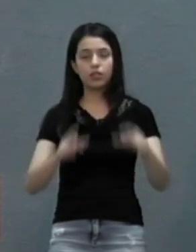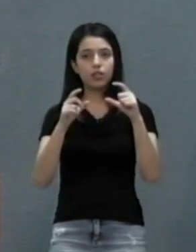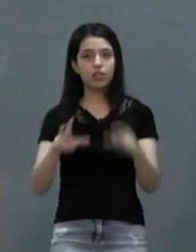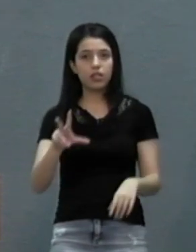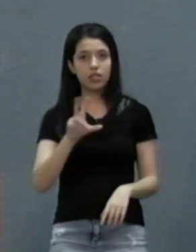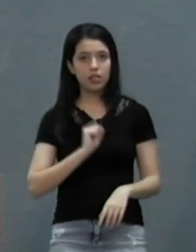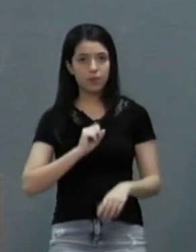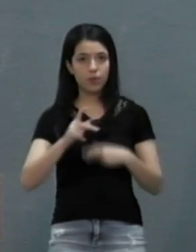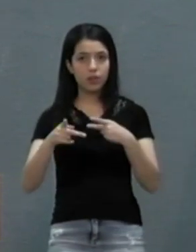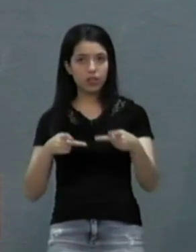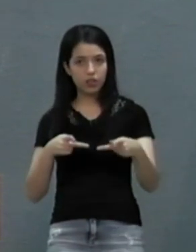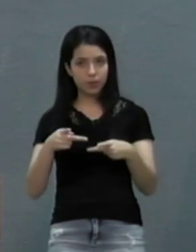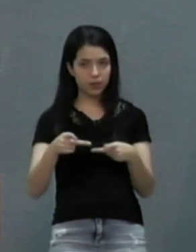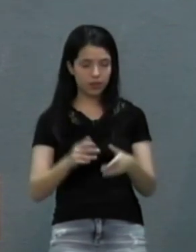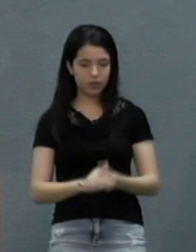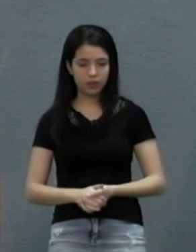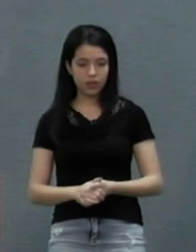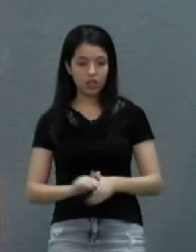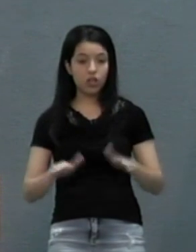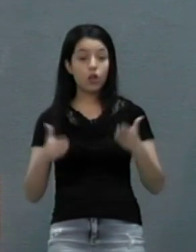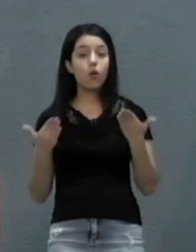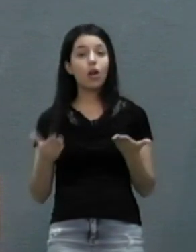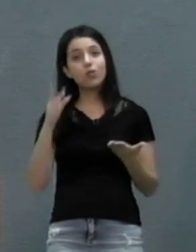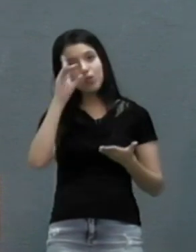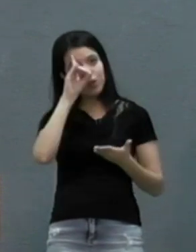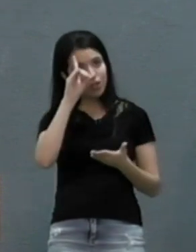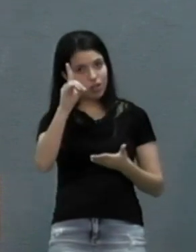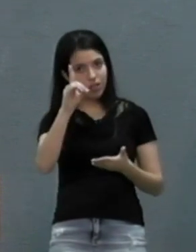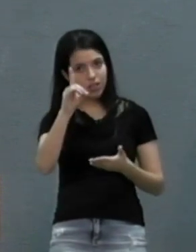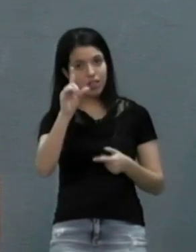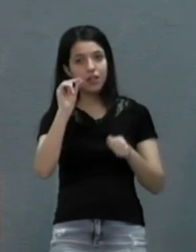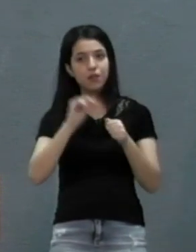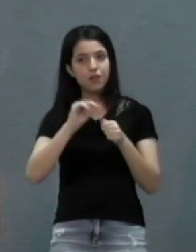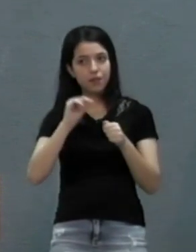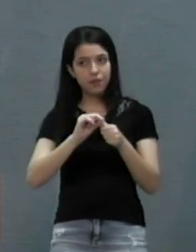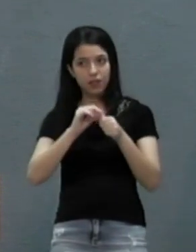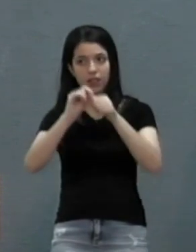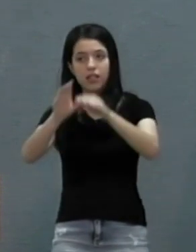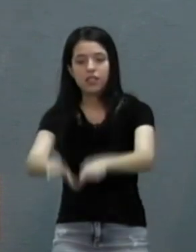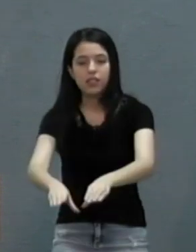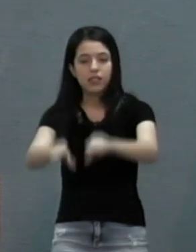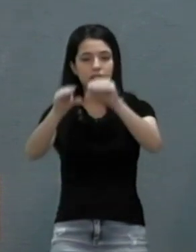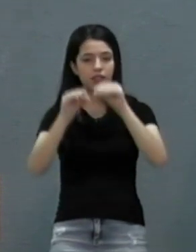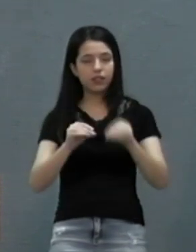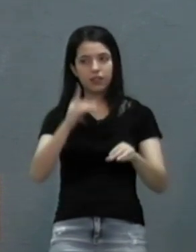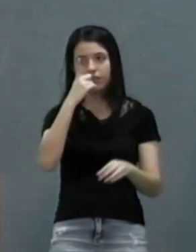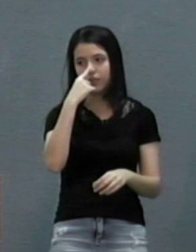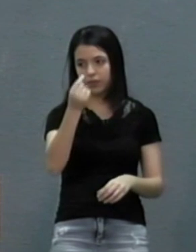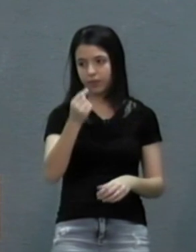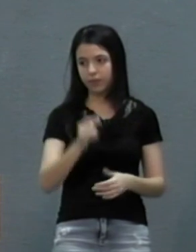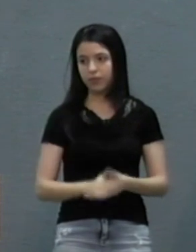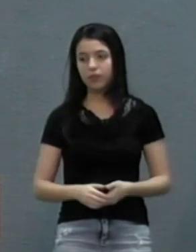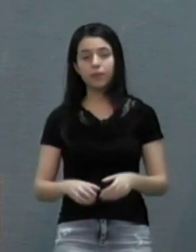o cronograma de qual dia que irá ser feita essa coleta do lixo no seu bairro. Então é importante